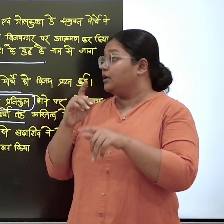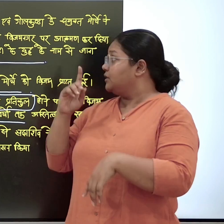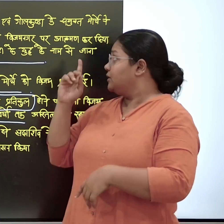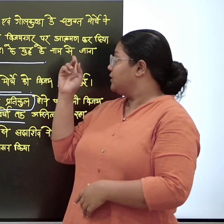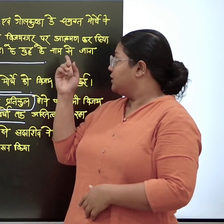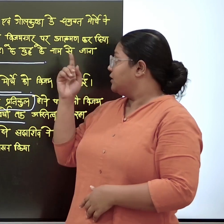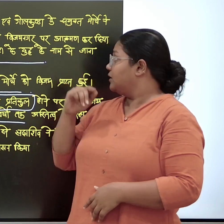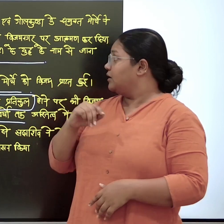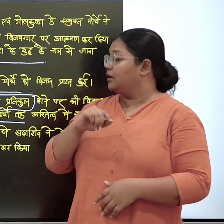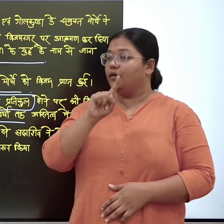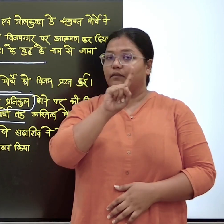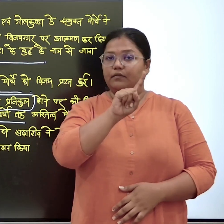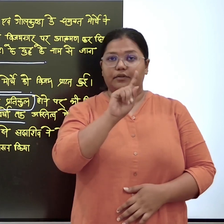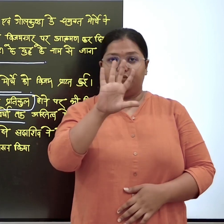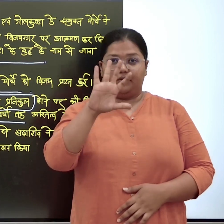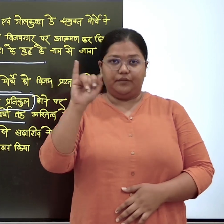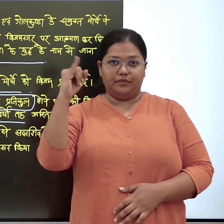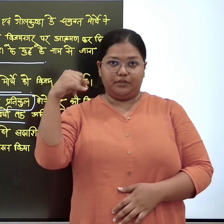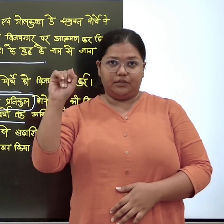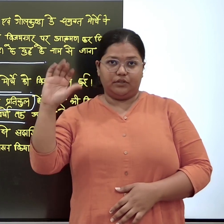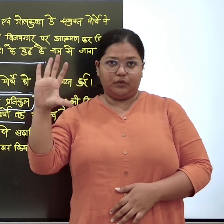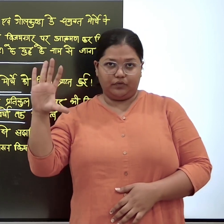है,